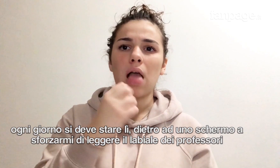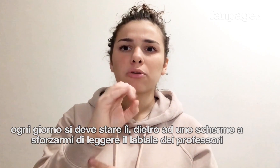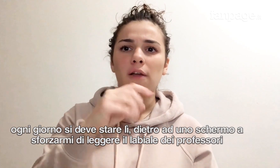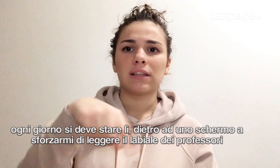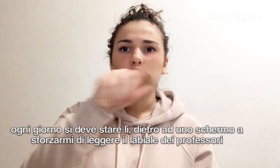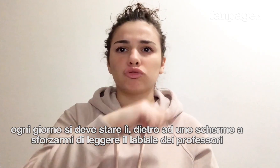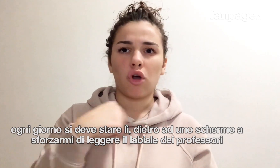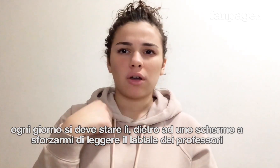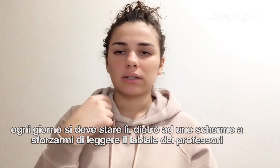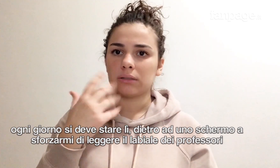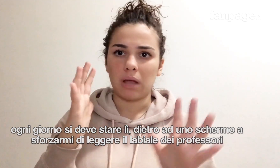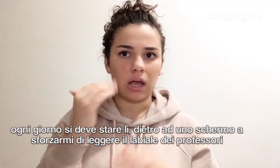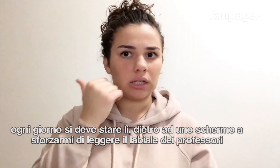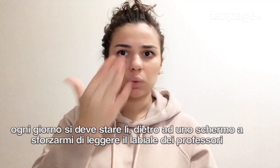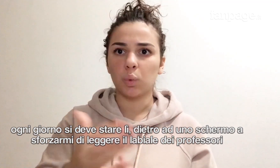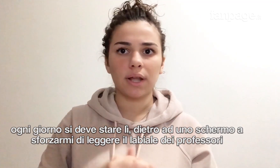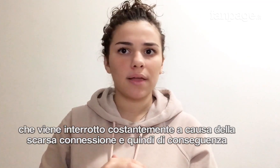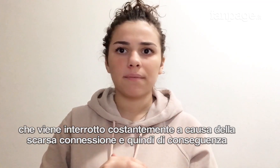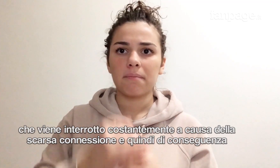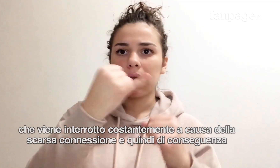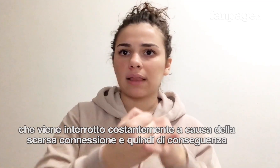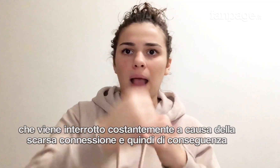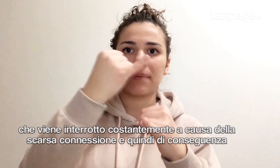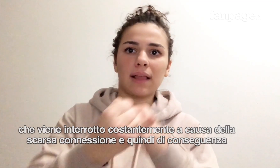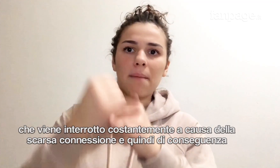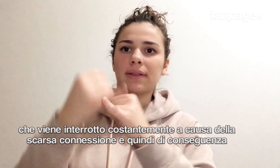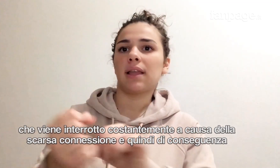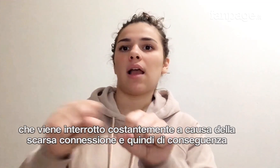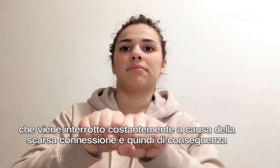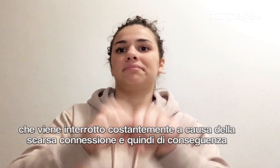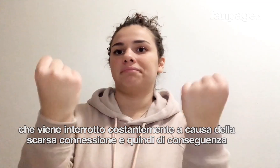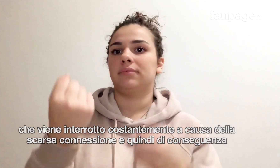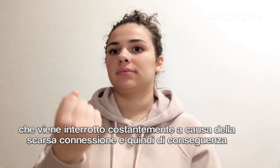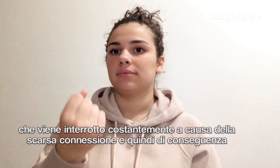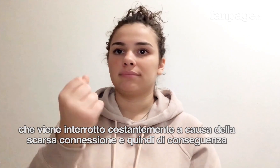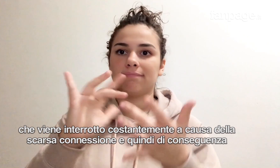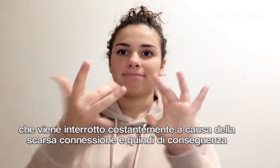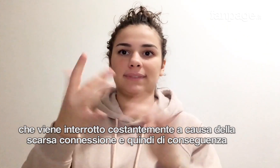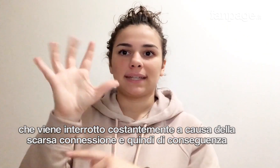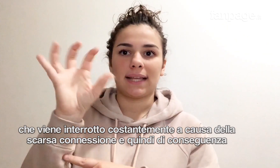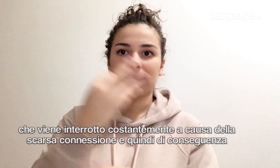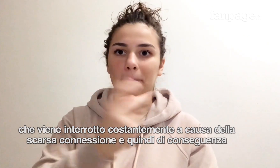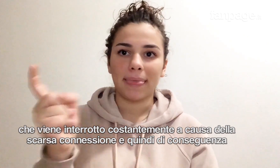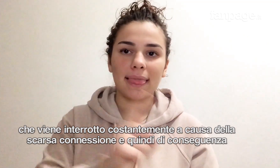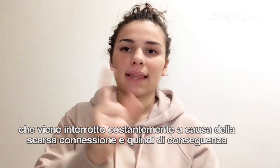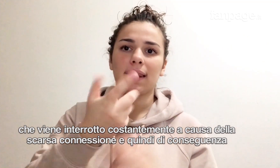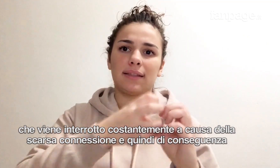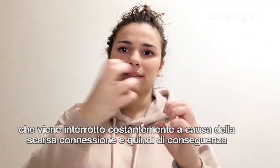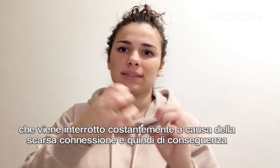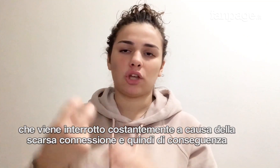leggere l'abbiale dei professori, che viene interrotto costantemente a causa della scarsa connessione.